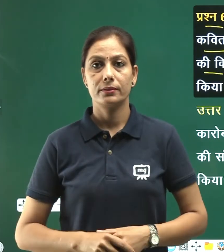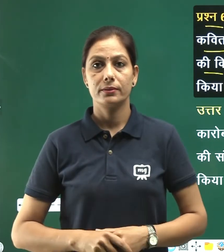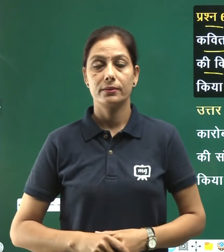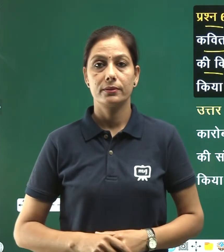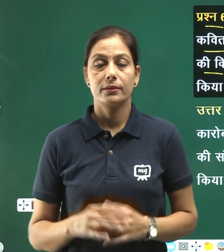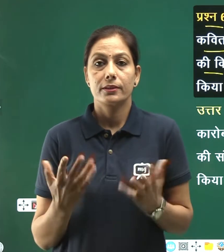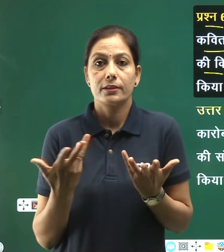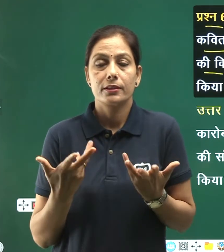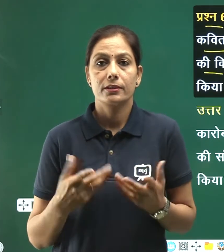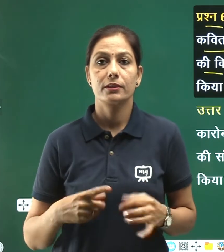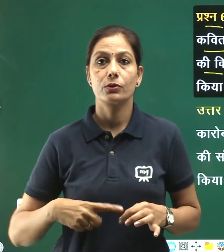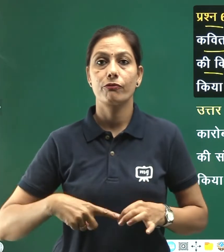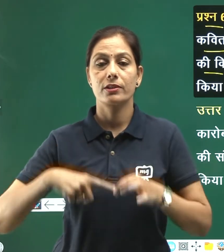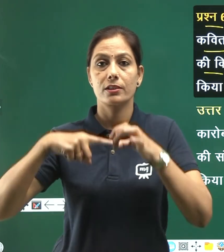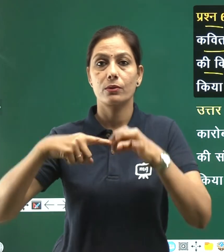किस विशेषता को